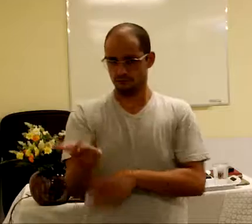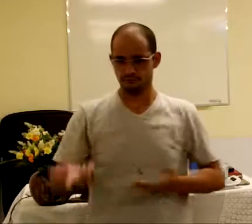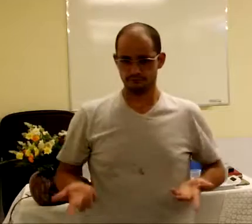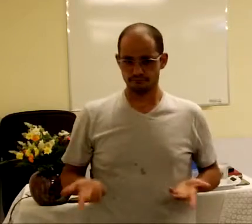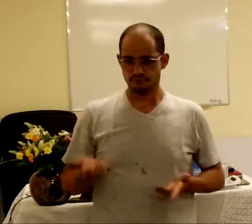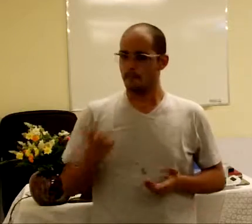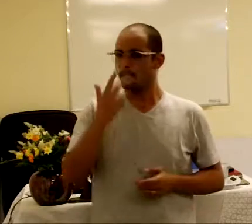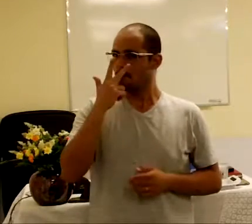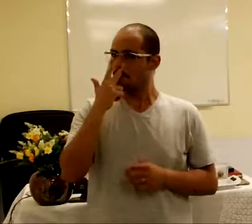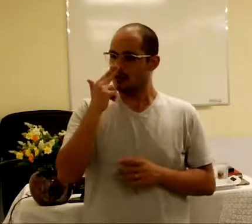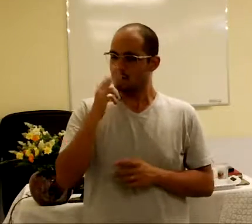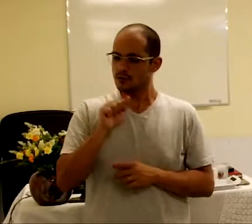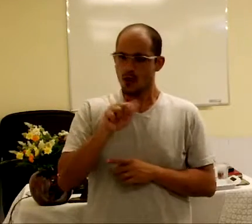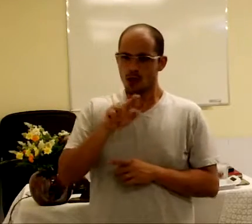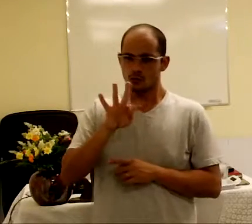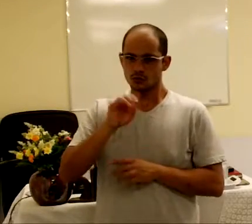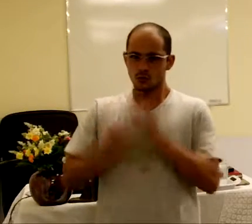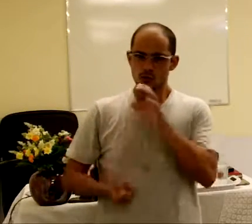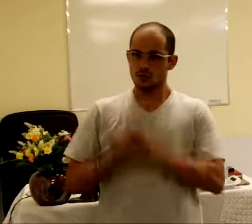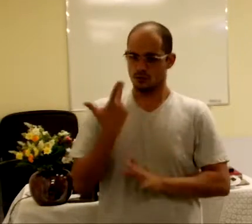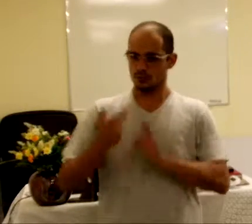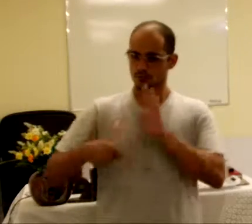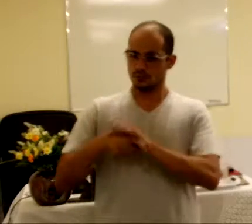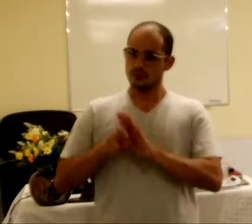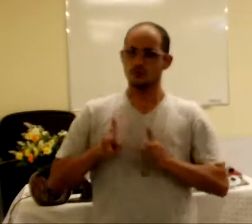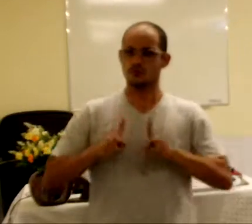se autocriou e permanece aí. Né?